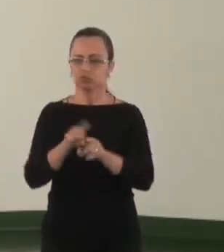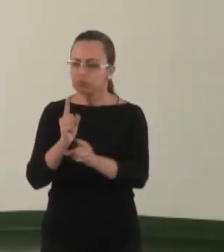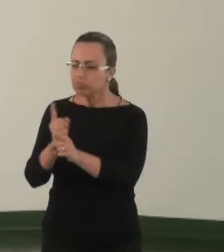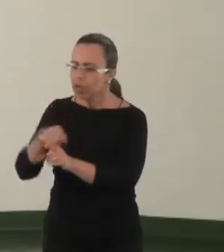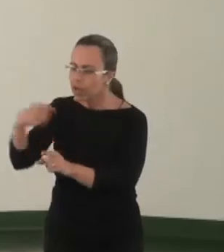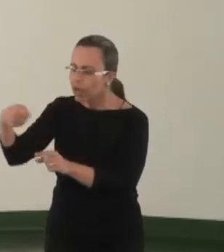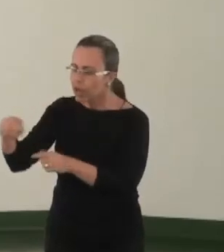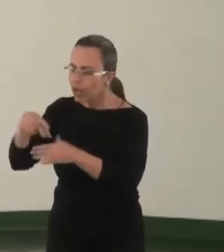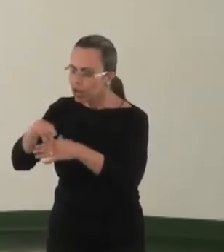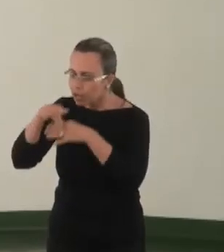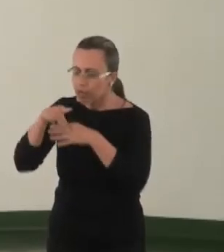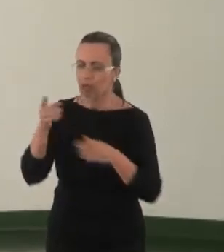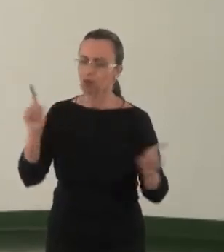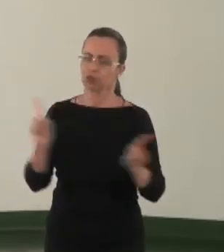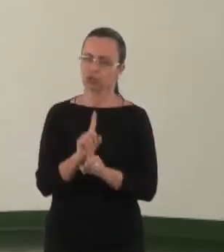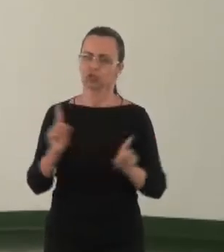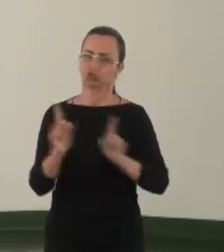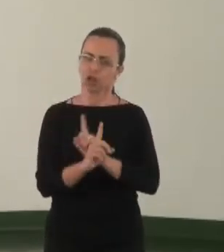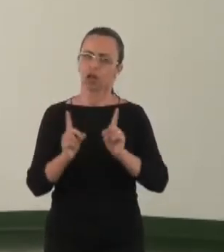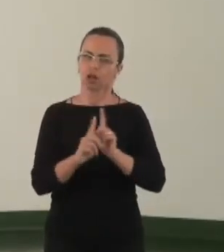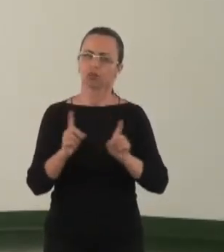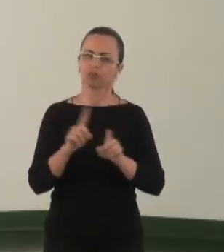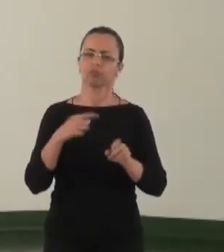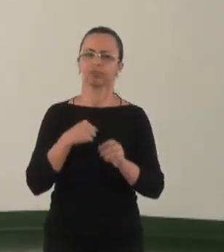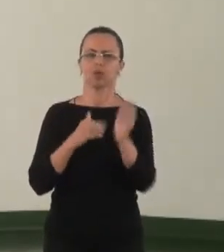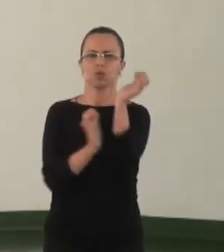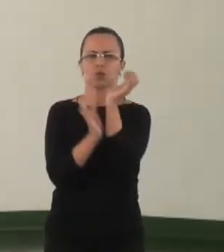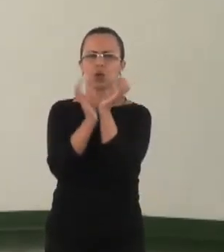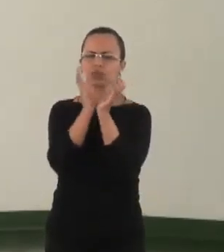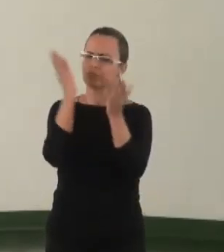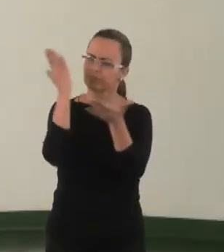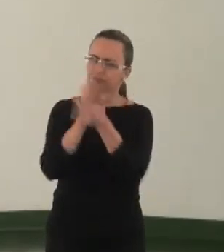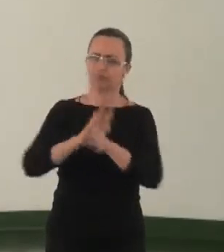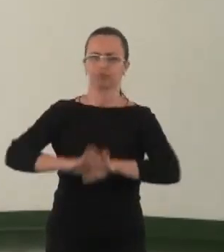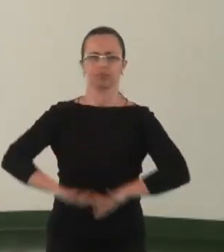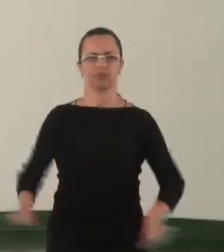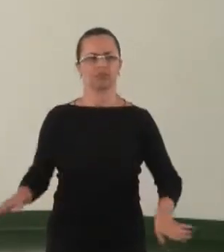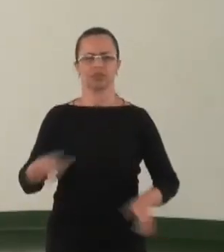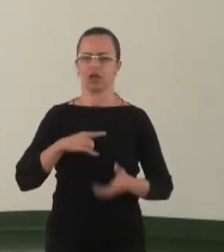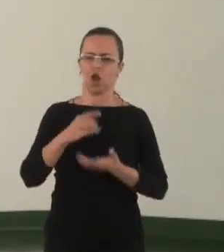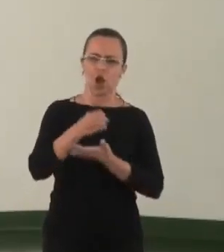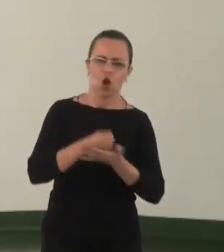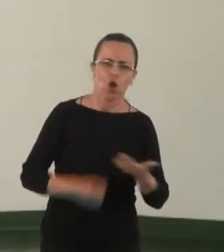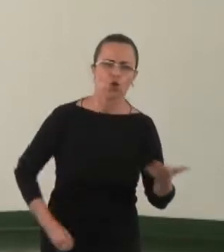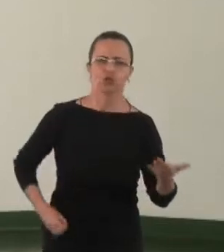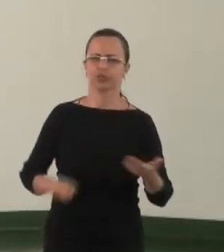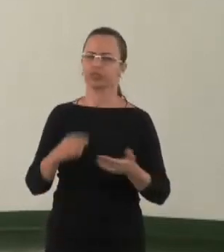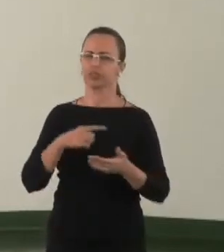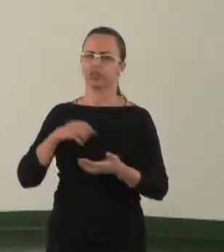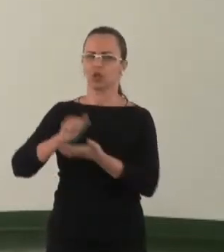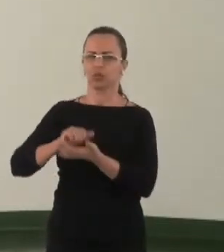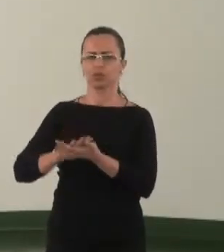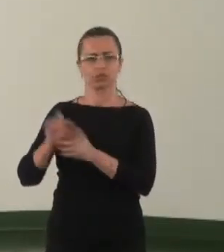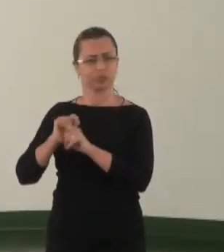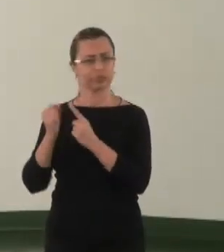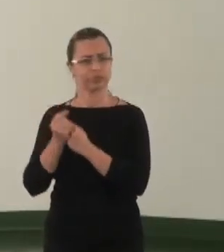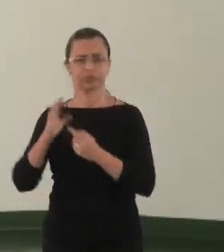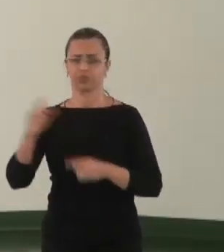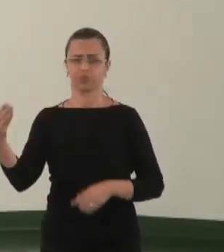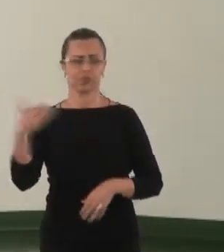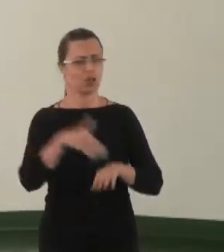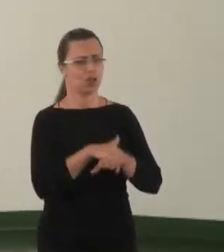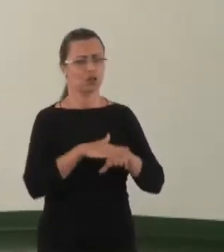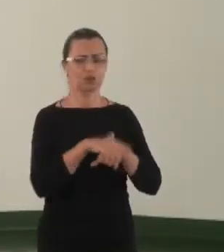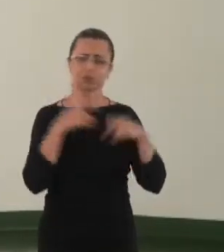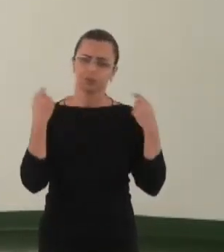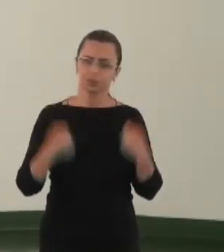lideranças, estabelecendo rotinas de diálogo. Desburocratização do diálogo. Não é por ofício, não é por protocolo que a sociedade civil vai conversar com o promotor.